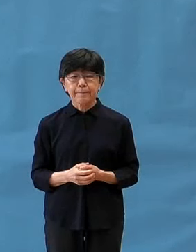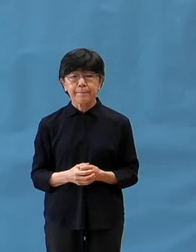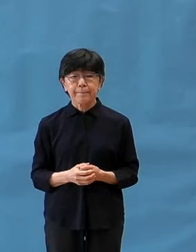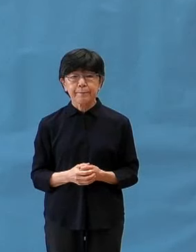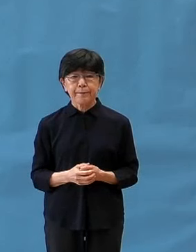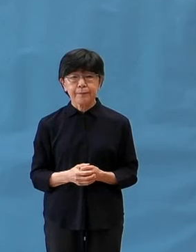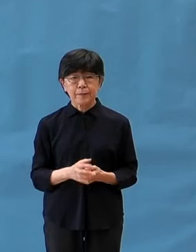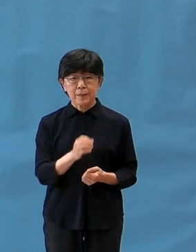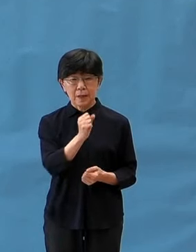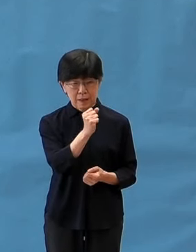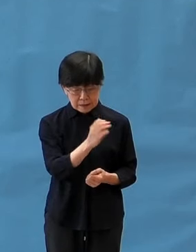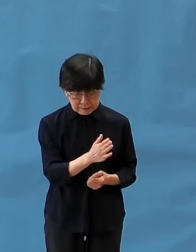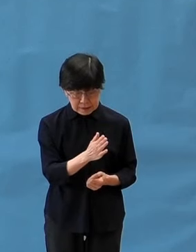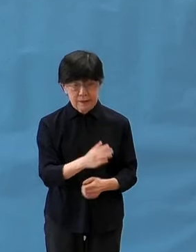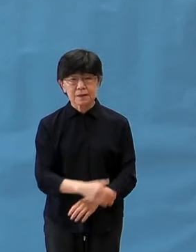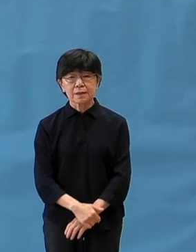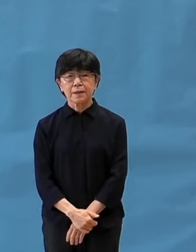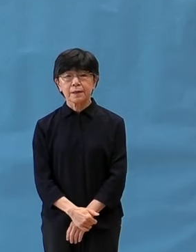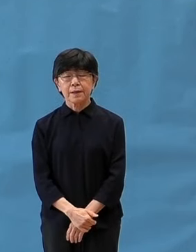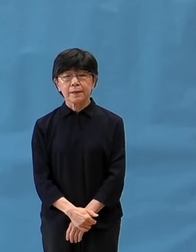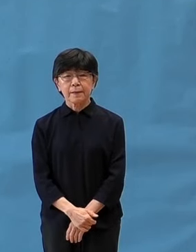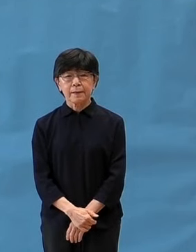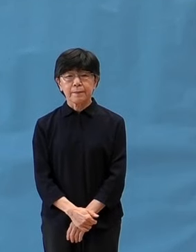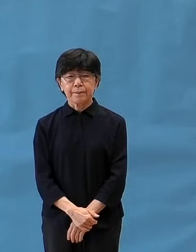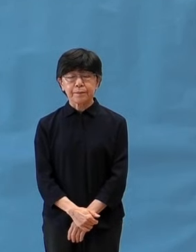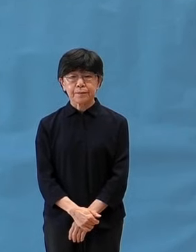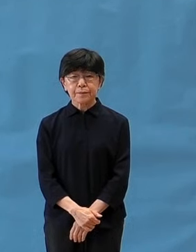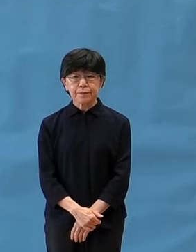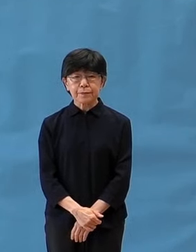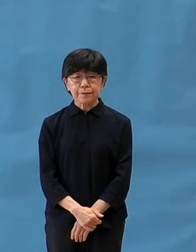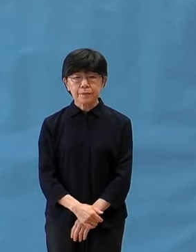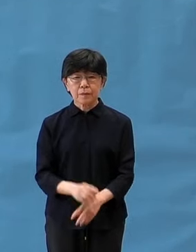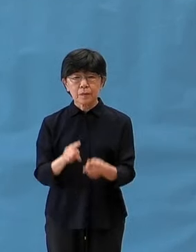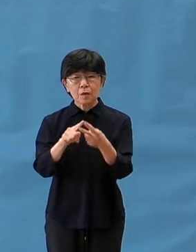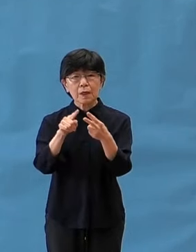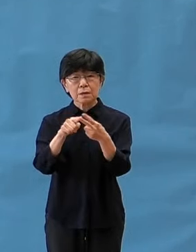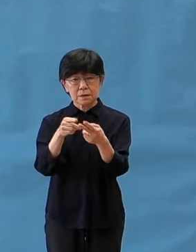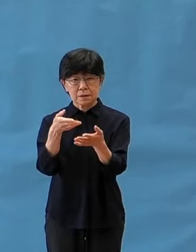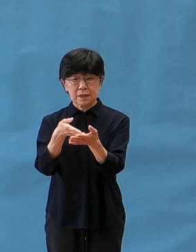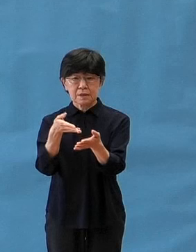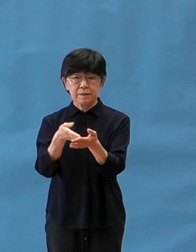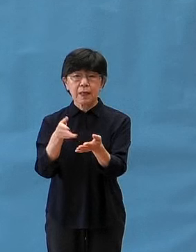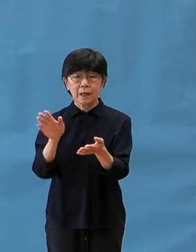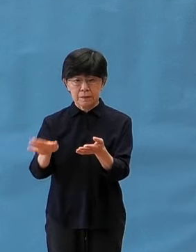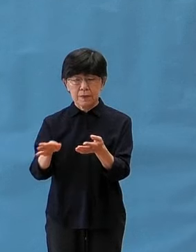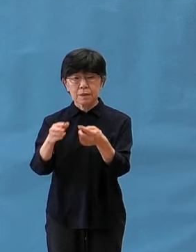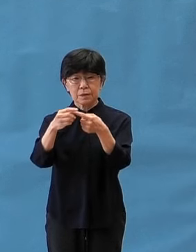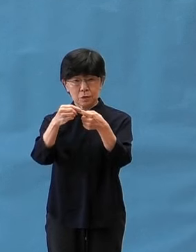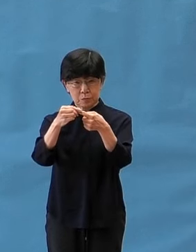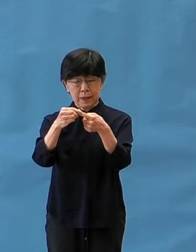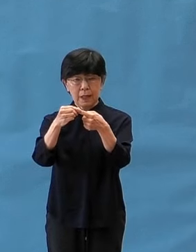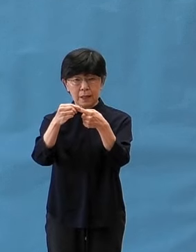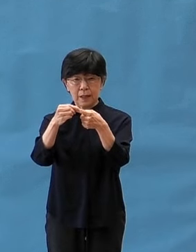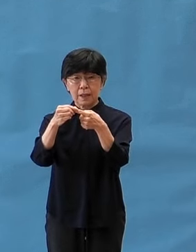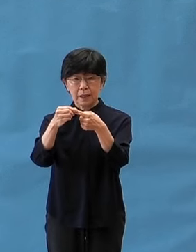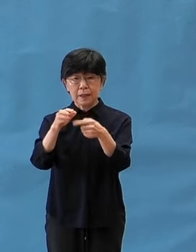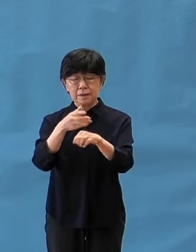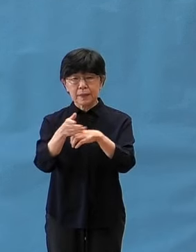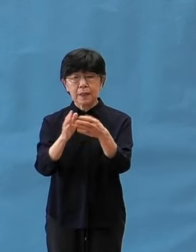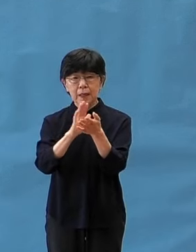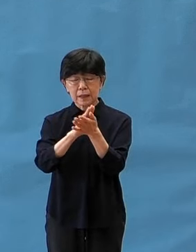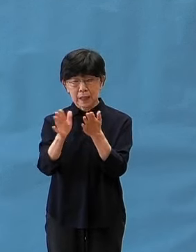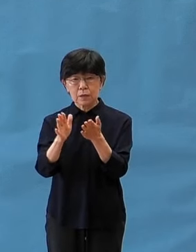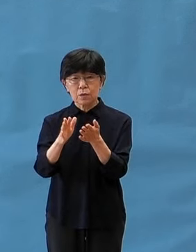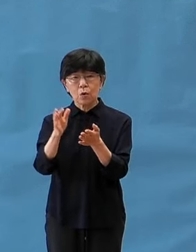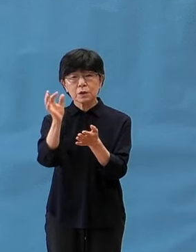それでは知事よろしくお願いいたします。 はい、私から2点、コメントを申し上げます。1点目が、島根県産